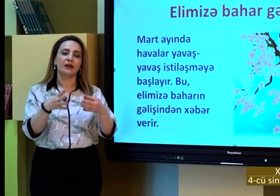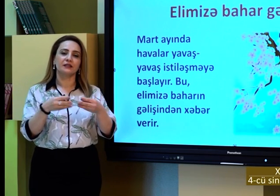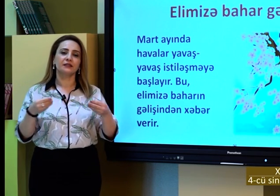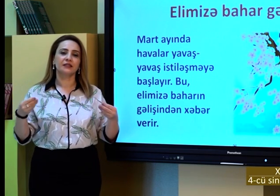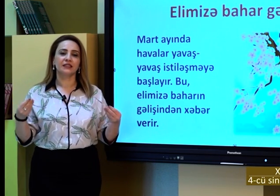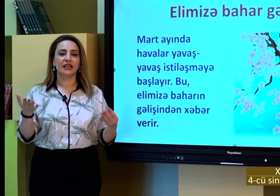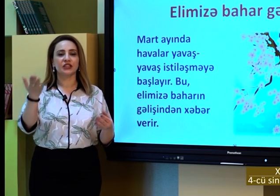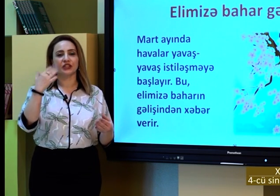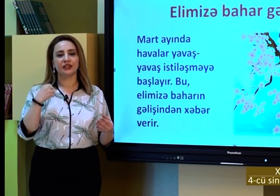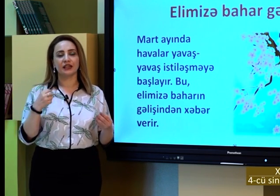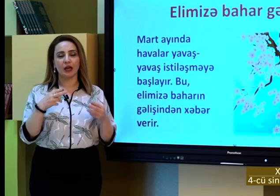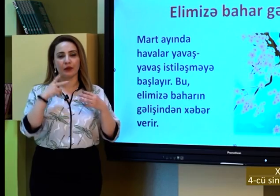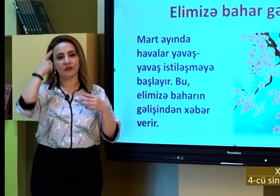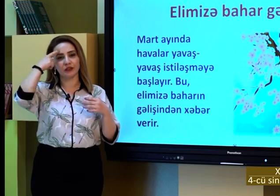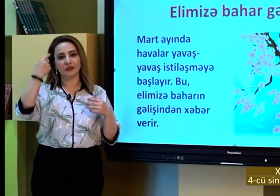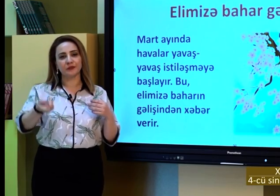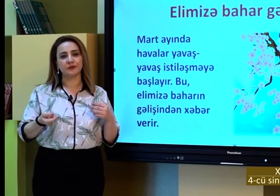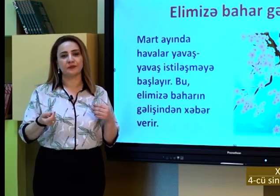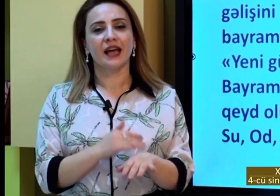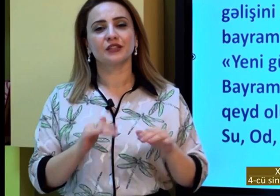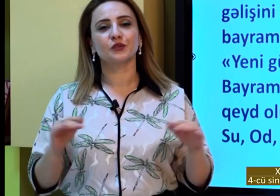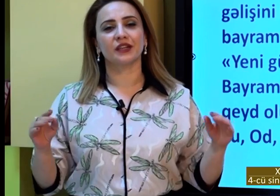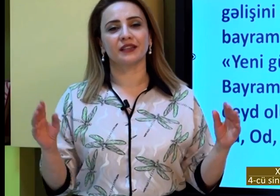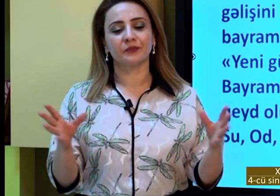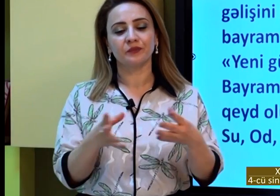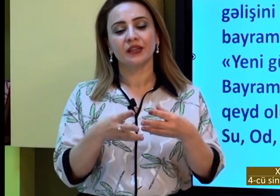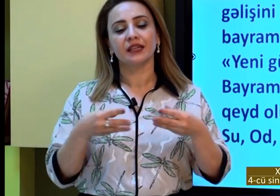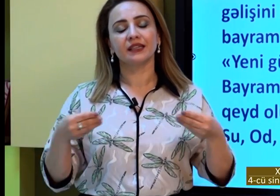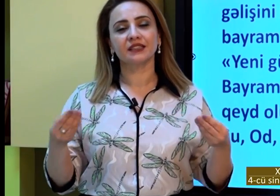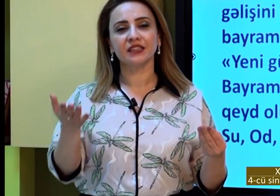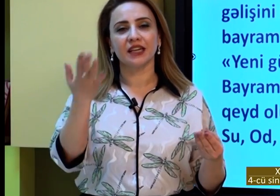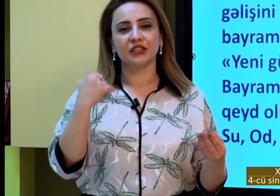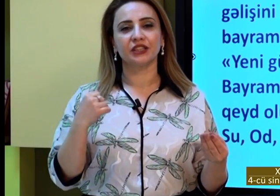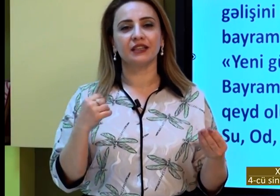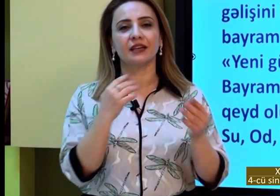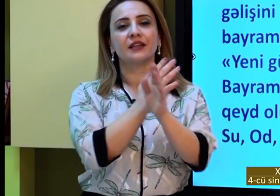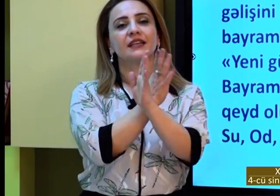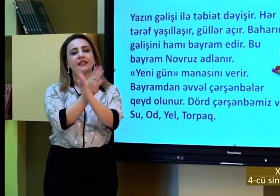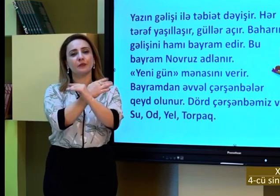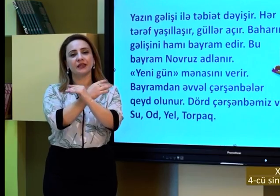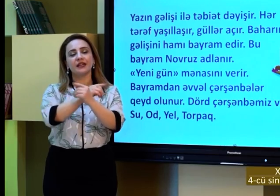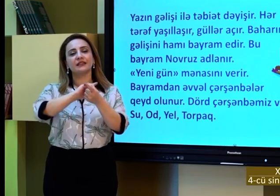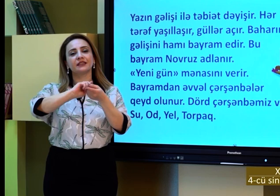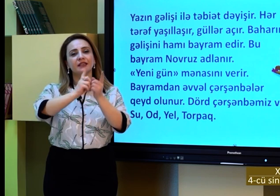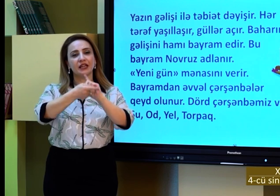baharın gəlişindən xəbər verir. Əziz uşaqlar, yazın gəlişi ilə təbiət